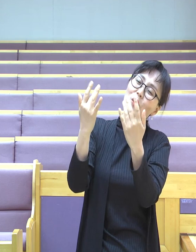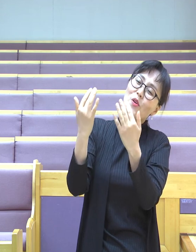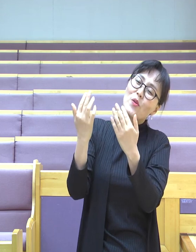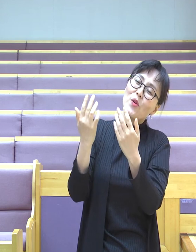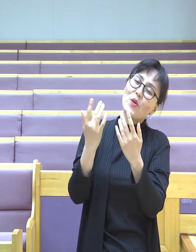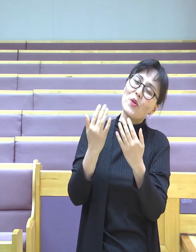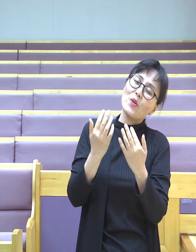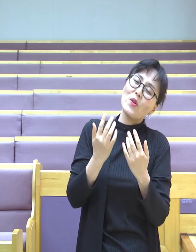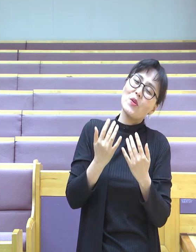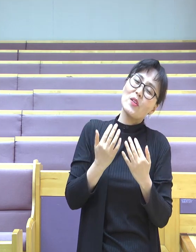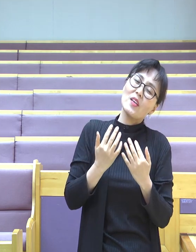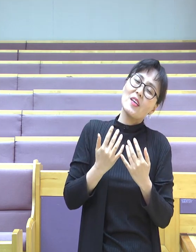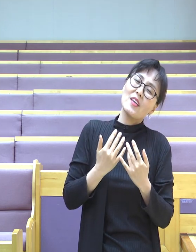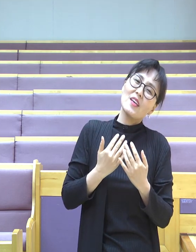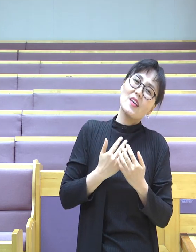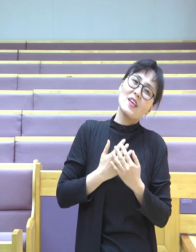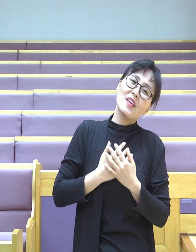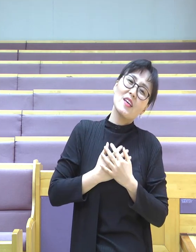내려오네